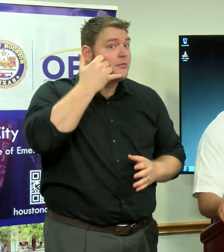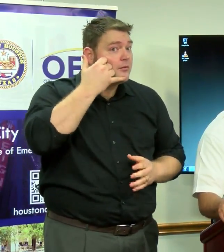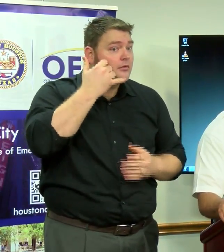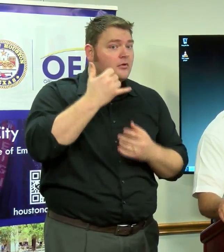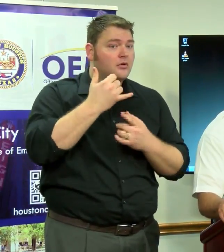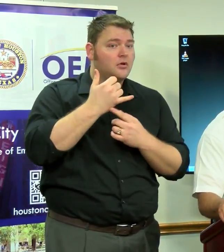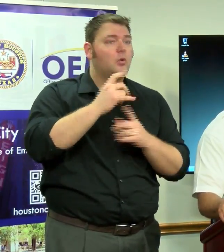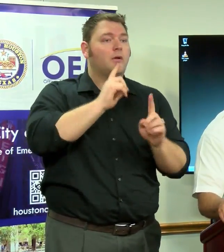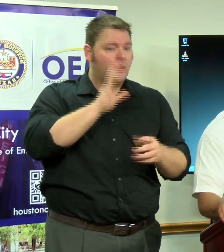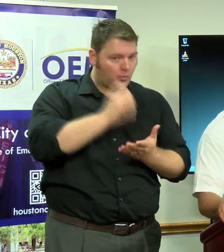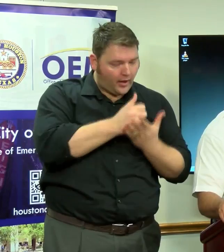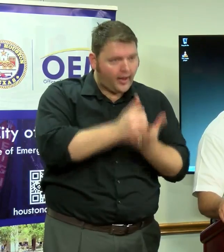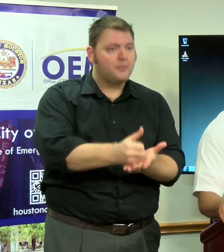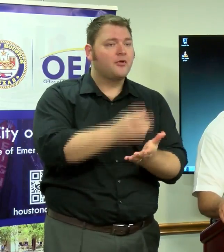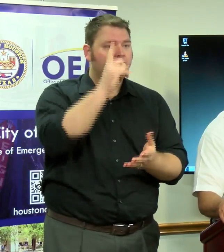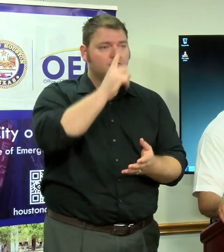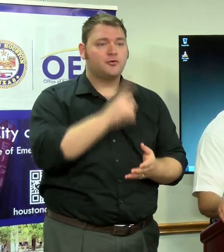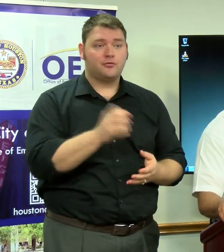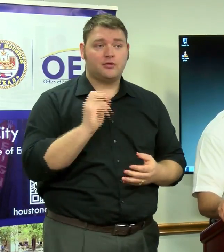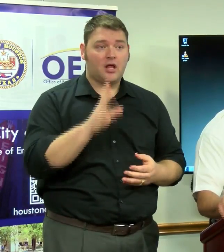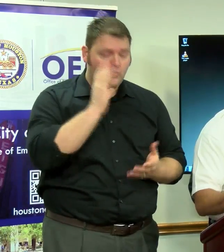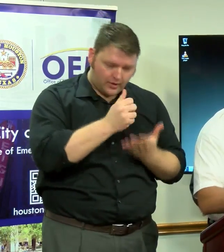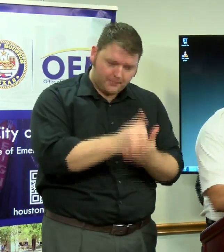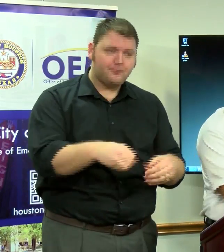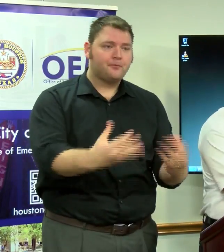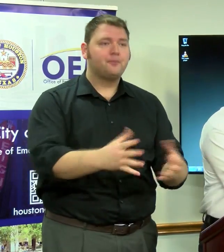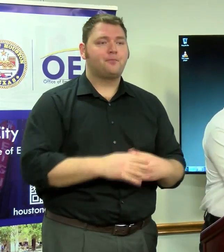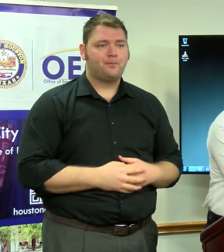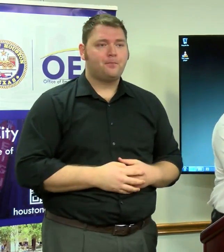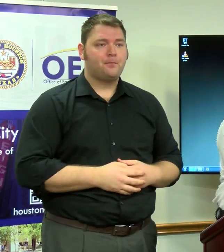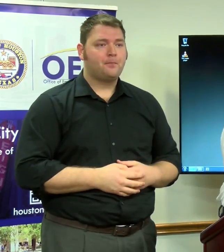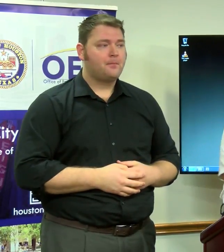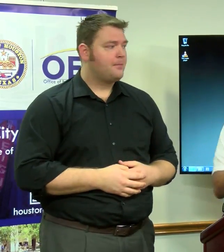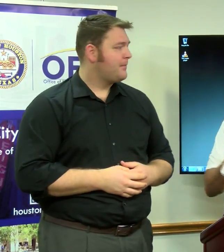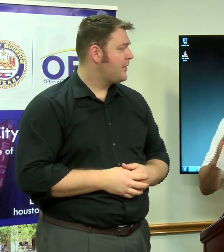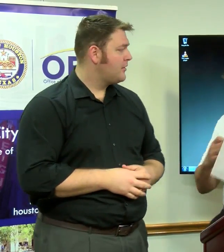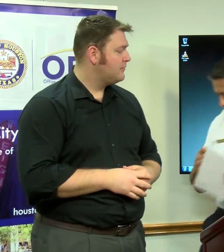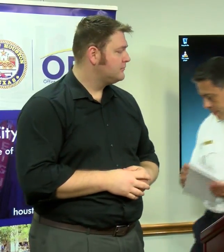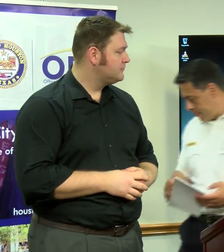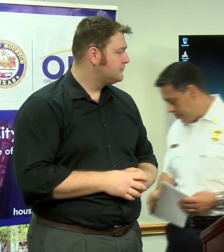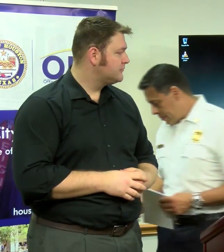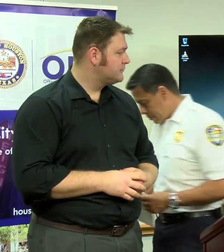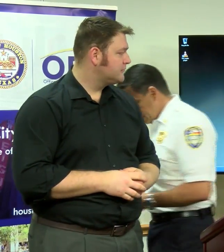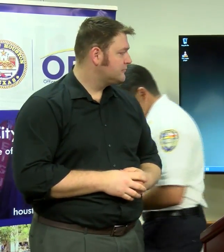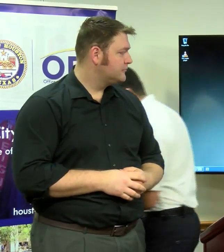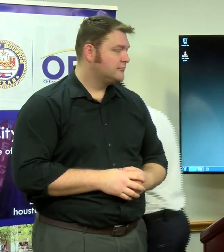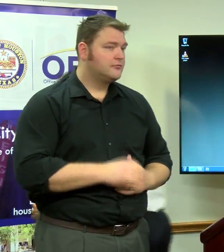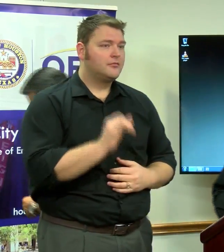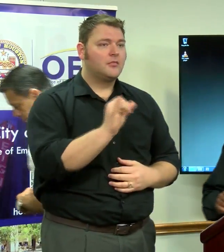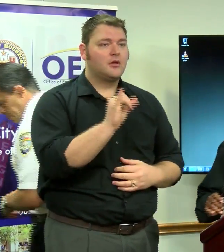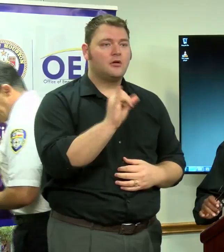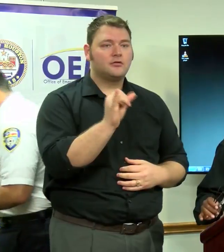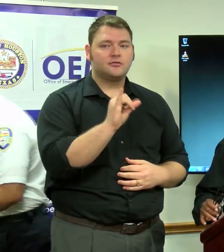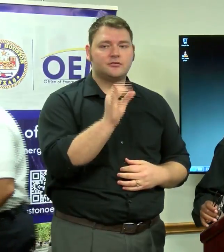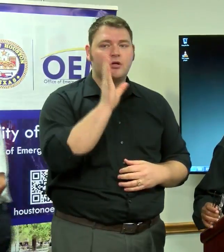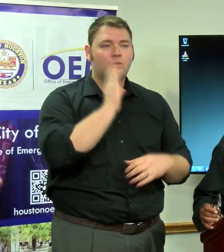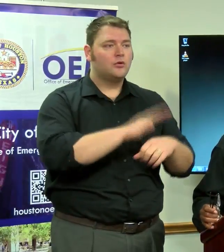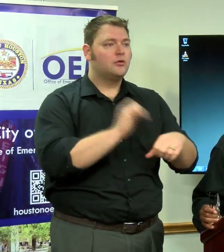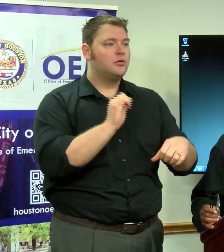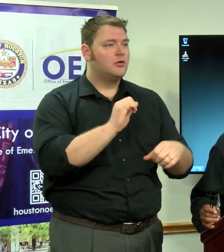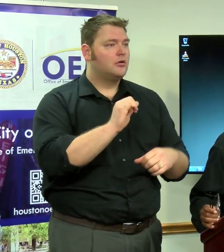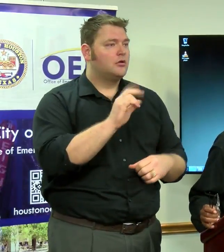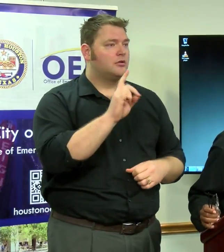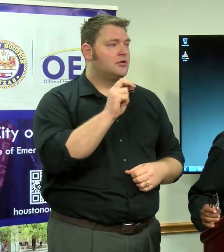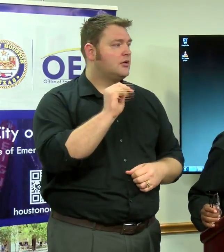ayude en darle el servicio. Let me also call on Dennis Tereski, who's over